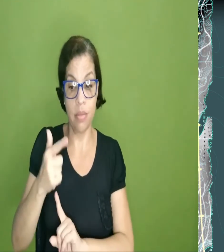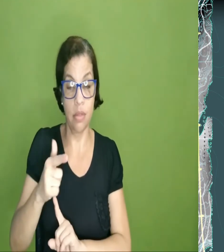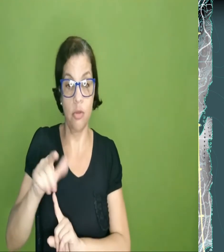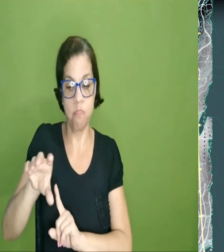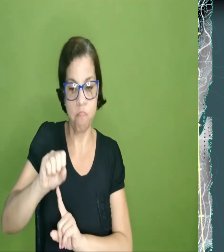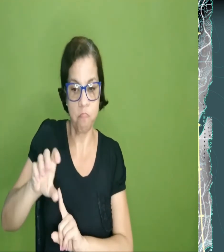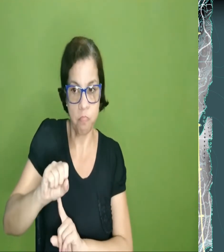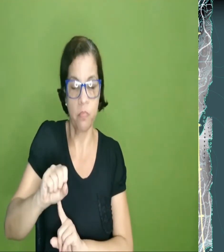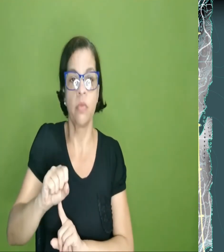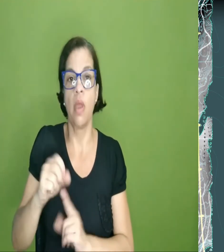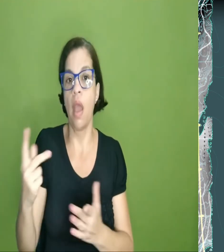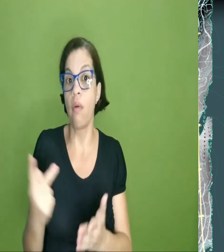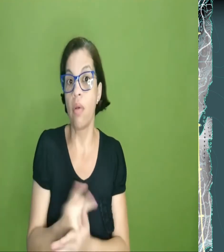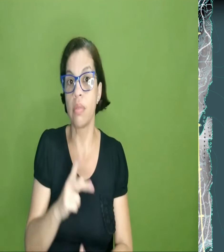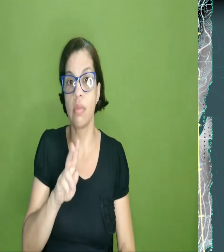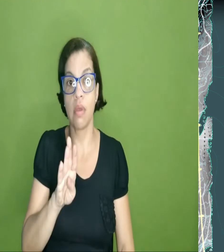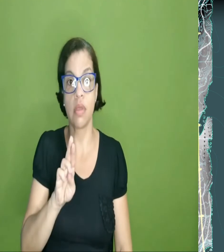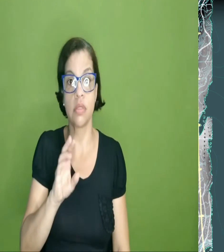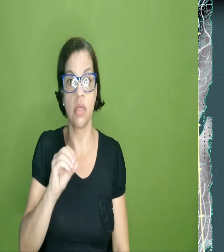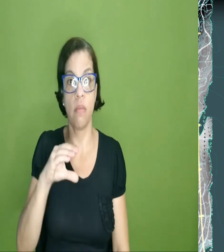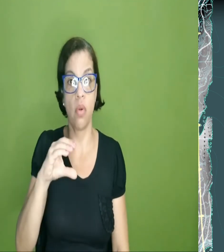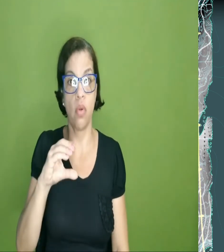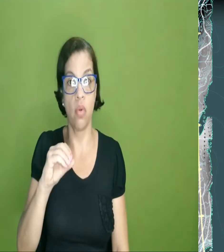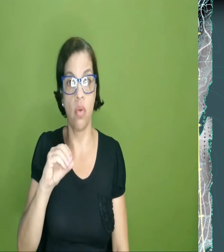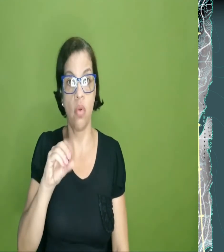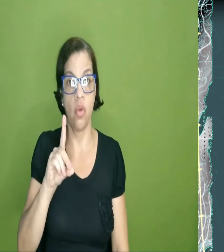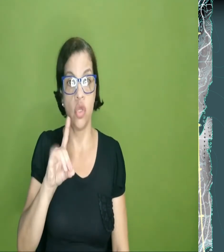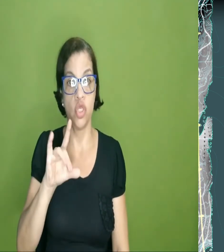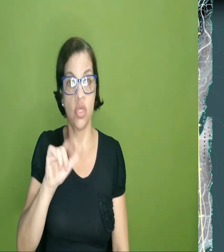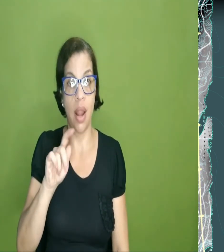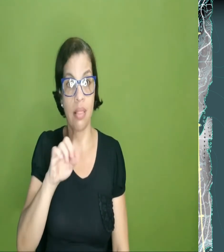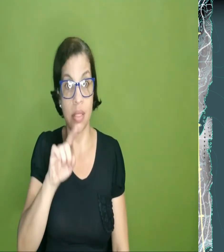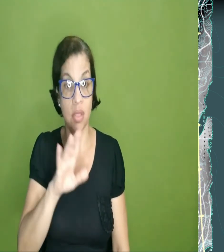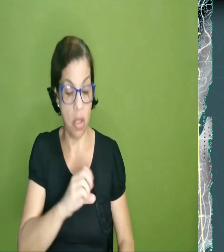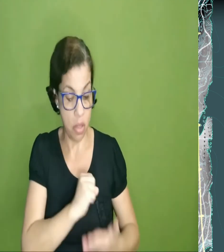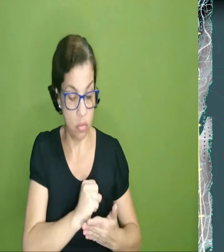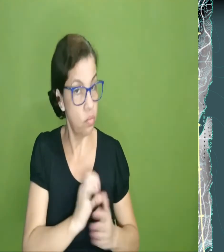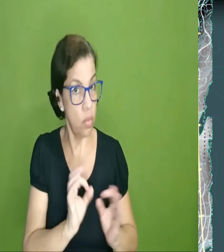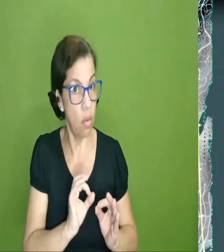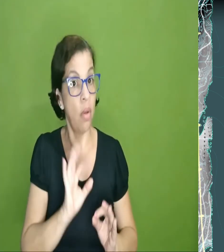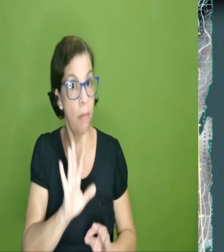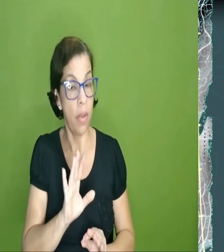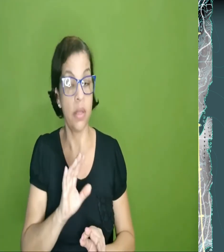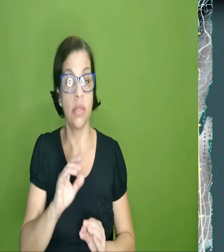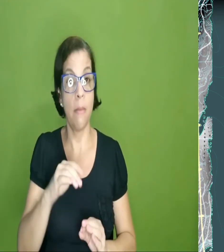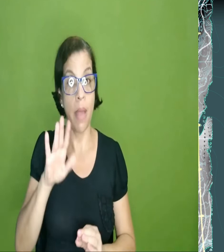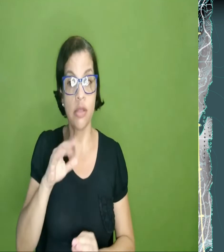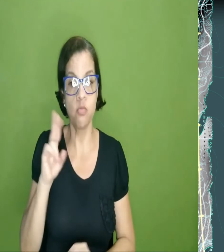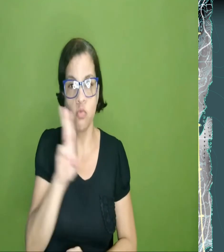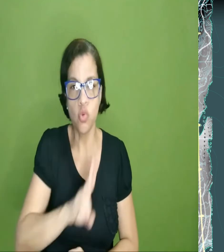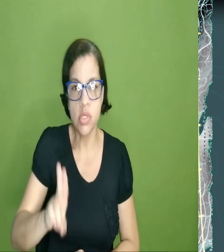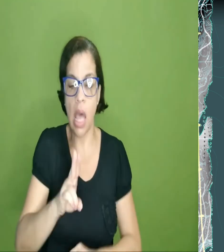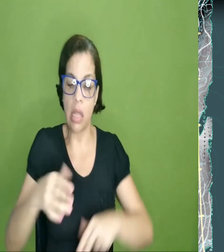causando a esperada broncodilatação sem causar a taquicardia, e por isso são mais indicados